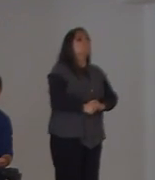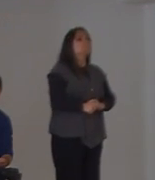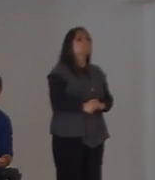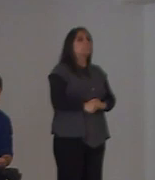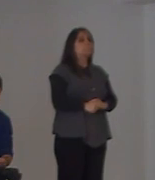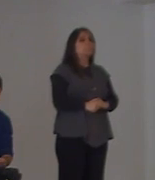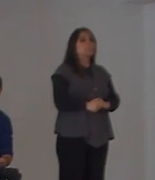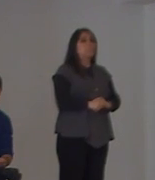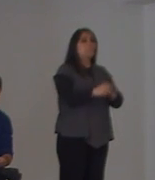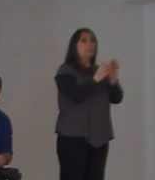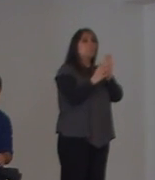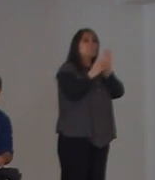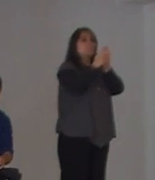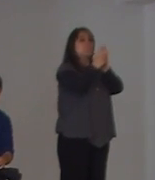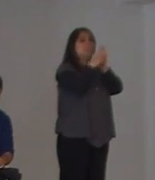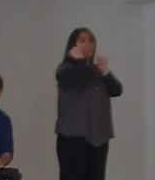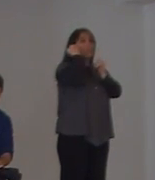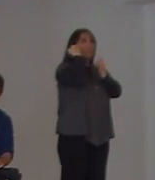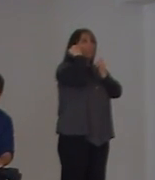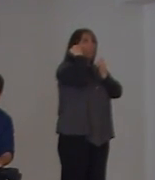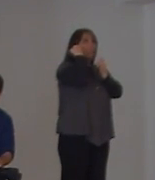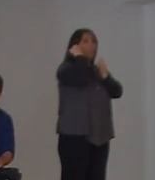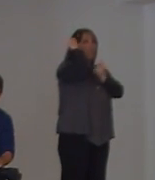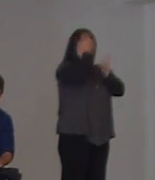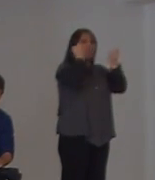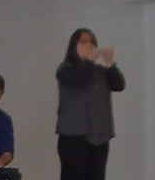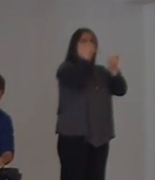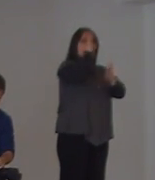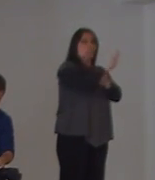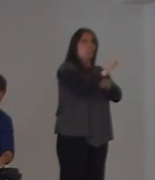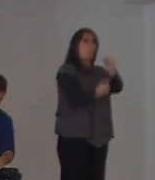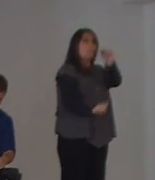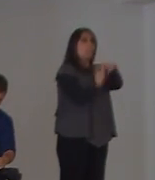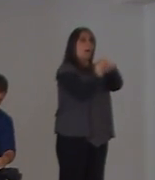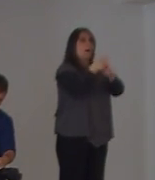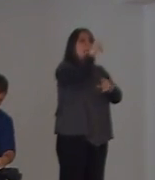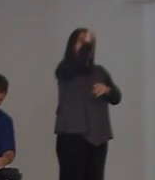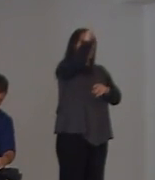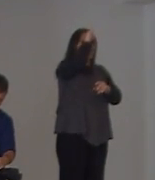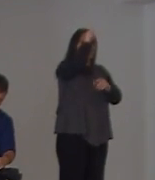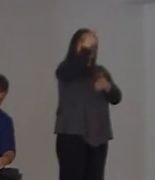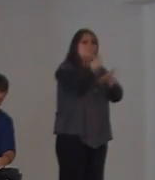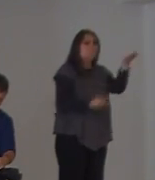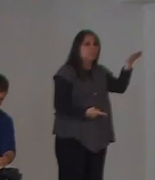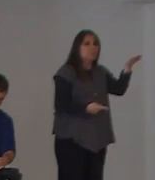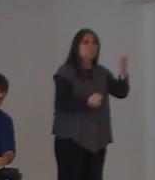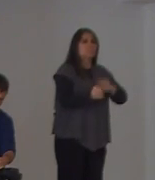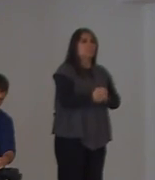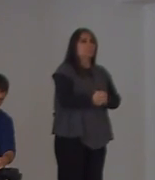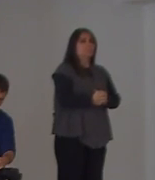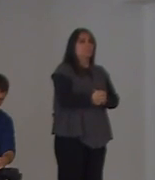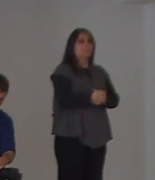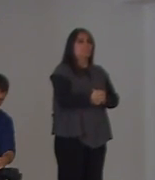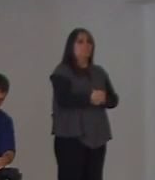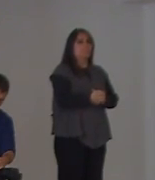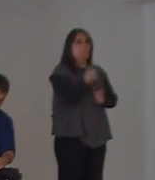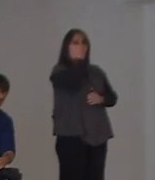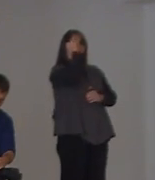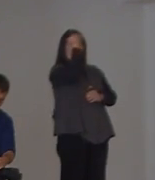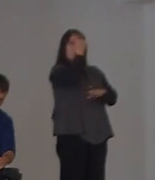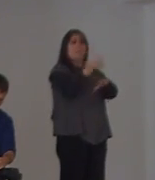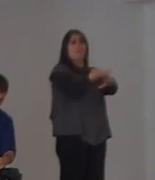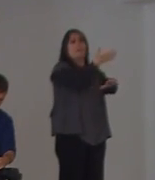la imagen principal que surge en claro es la imagen que les